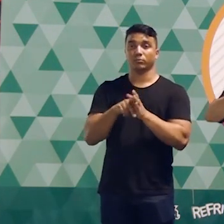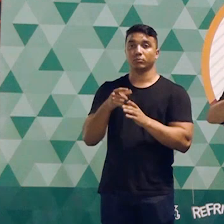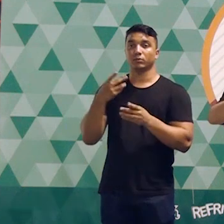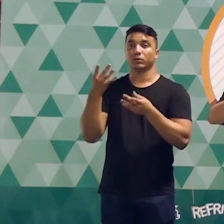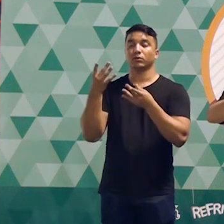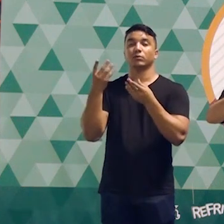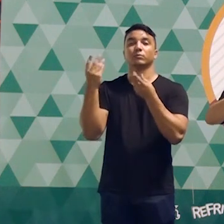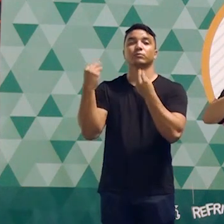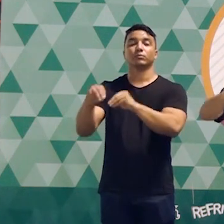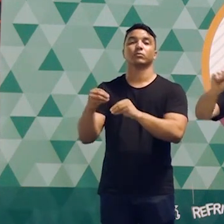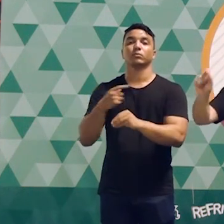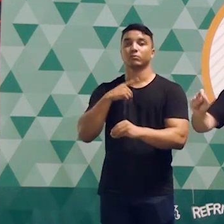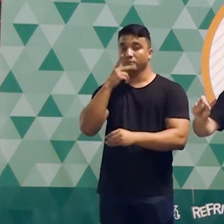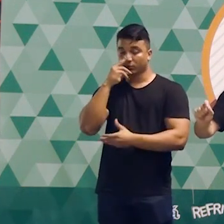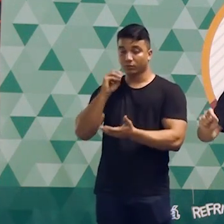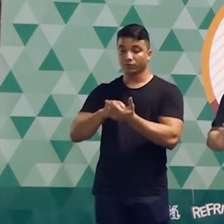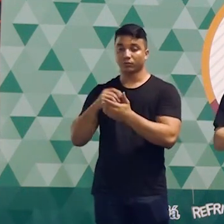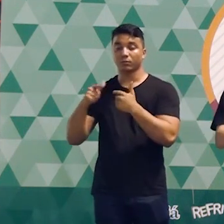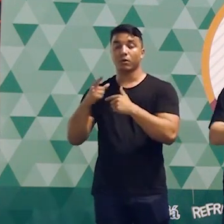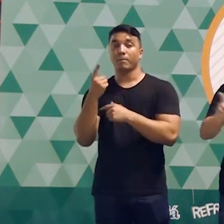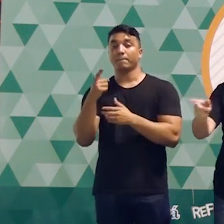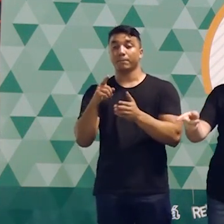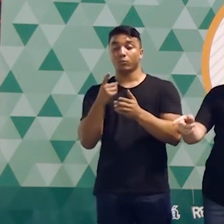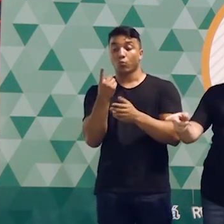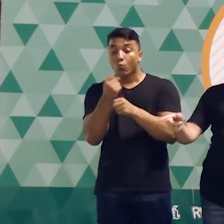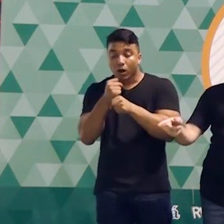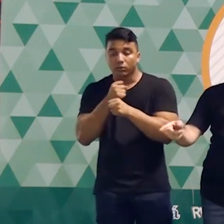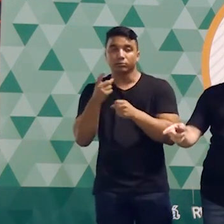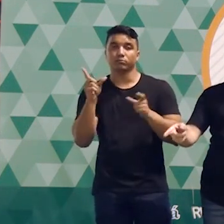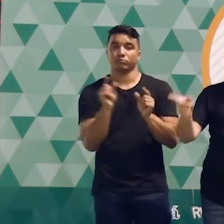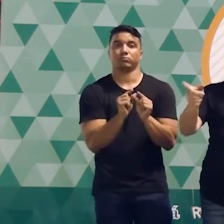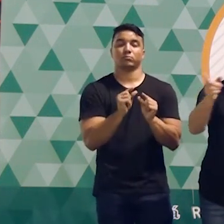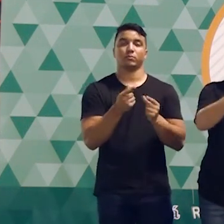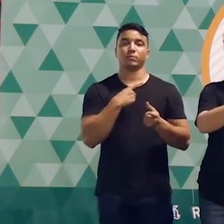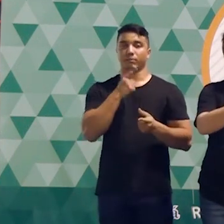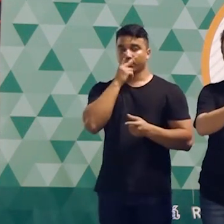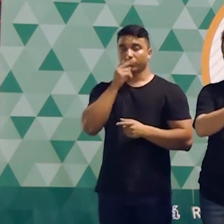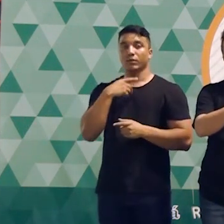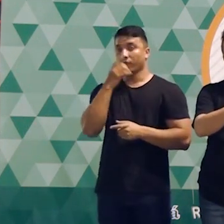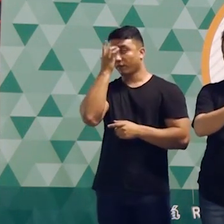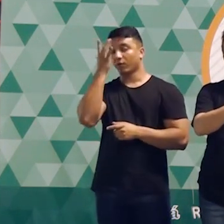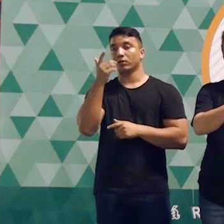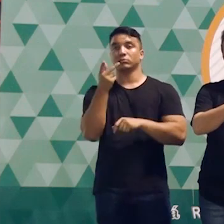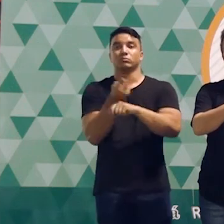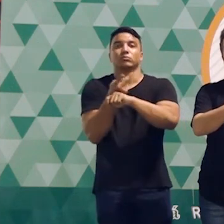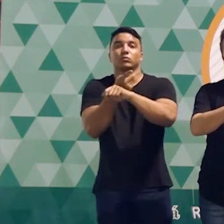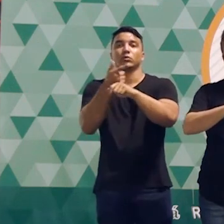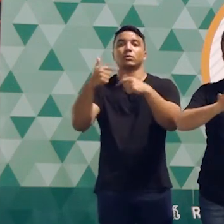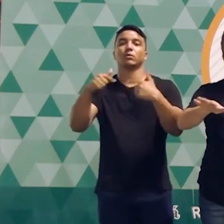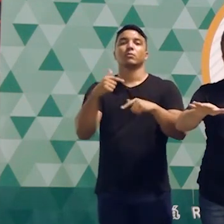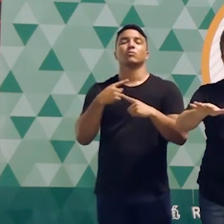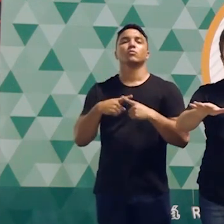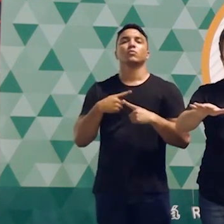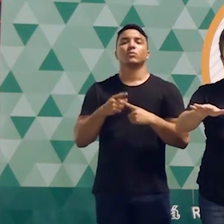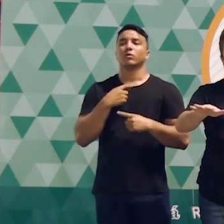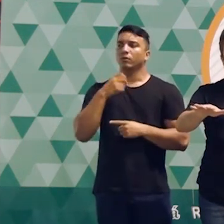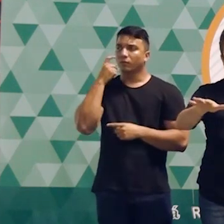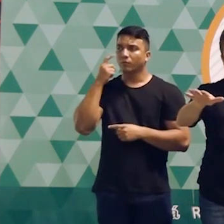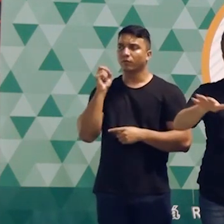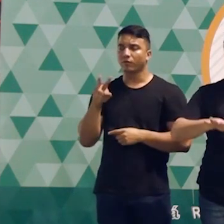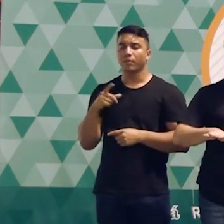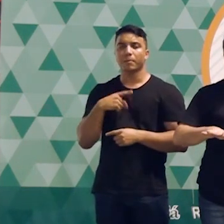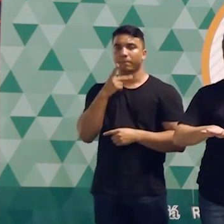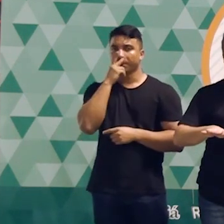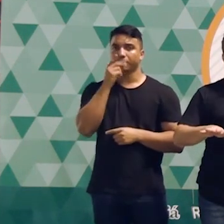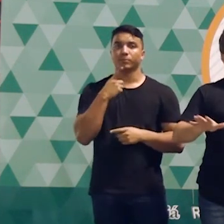esqueci, que é quando ela está desempregada há menos de um ano. Pense bem, se você está desempregado há menos de um ano, é sempre mais fácil de se arrumar emprego. Por quê? Porque o cara vai chegar para você